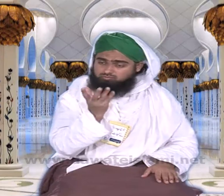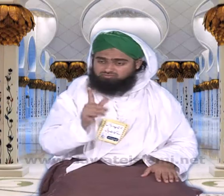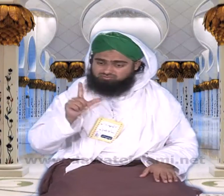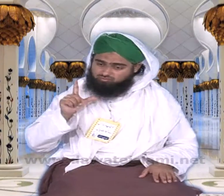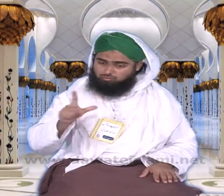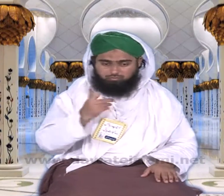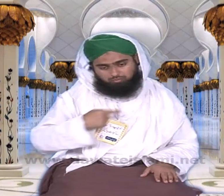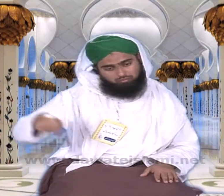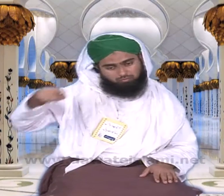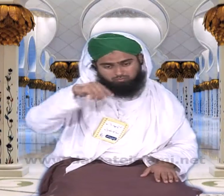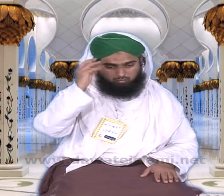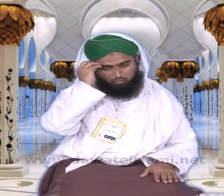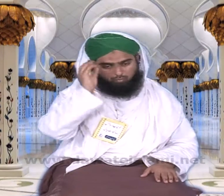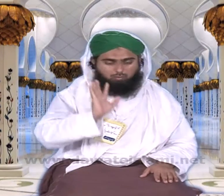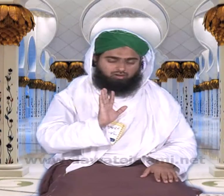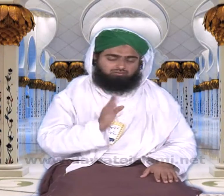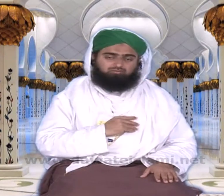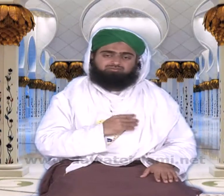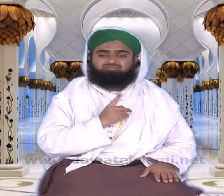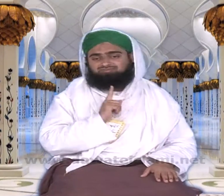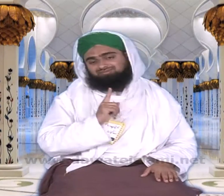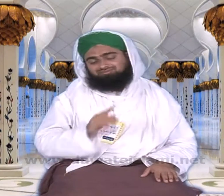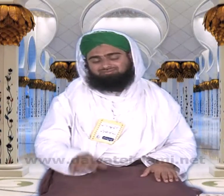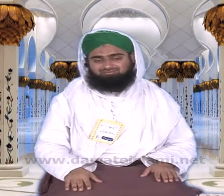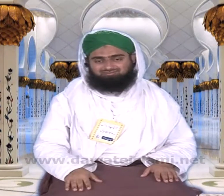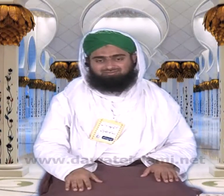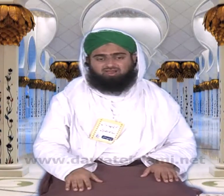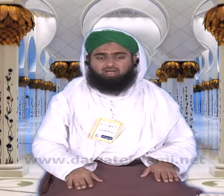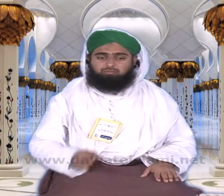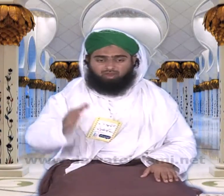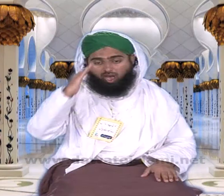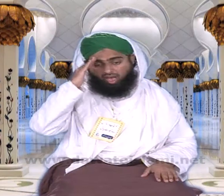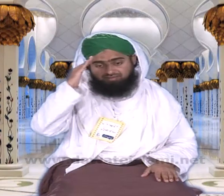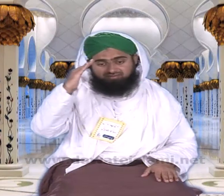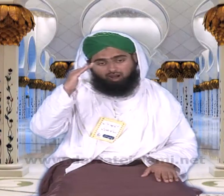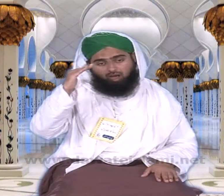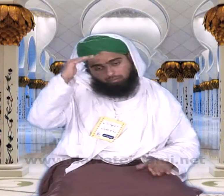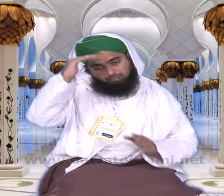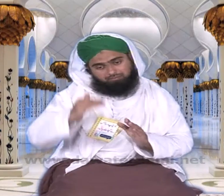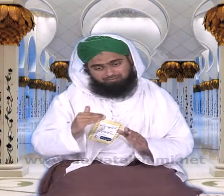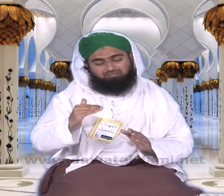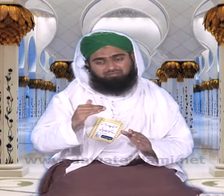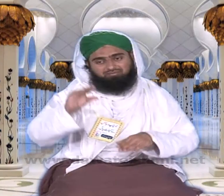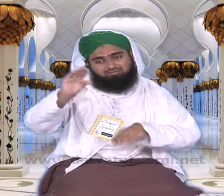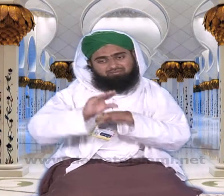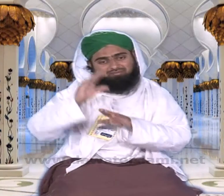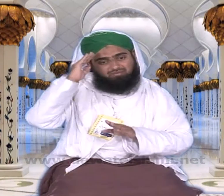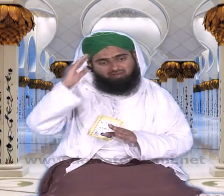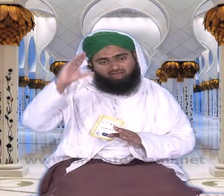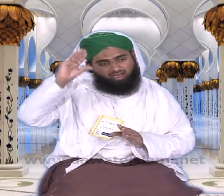وہ سب کو پتا ہے نعوذ باللہ ہم نے دین پر دنیا کو ترجیح دے رکھی عملی طور پر یہی ظاہر ہو اب مظلین آپ نے